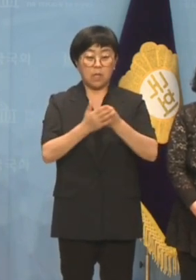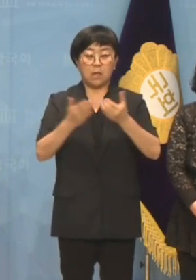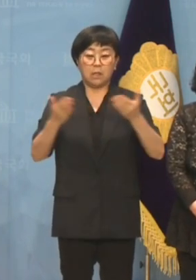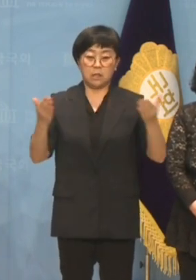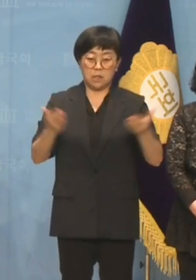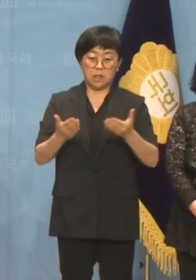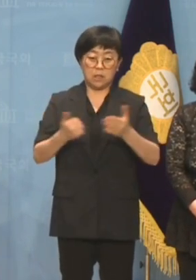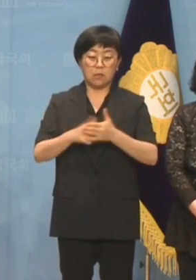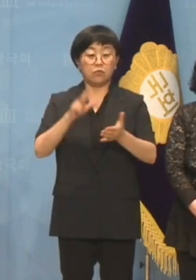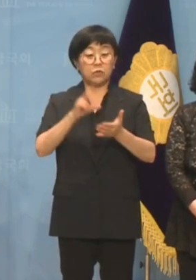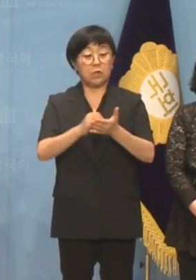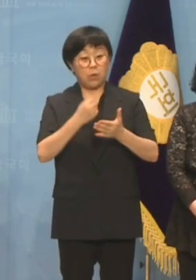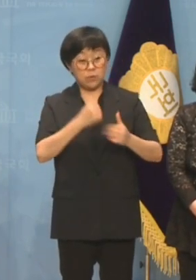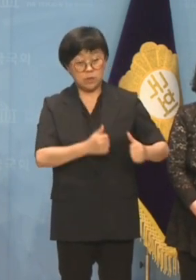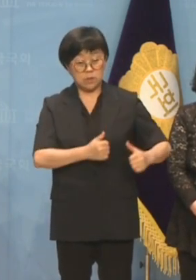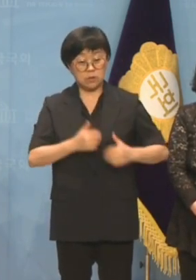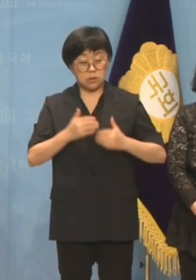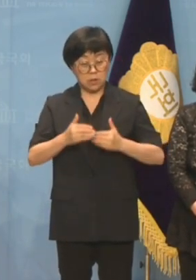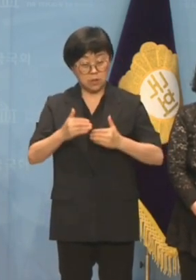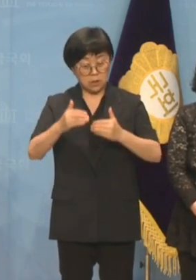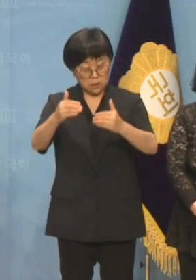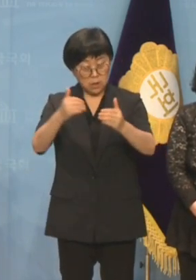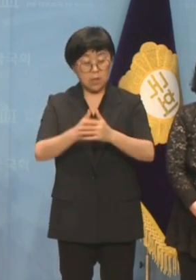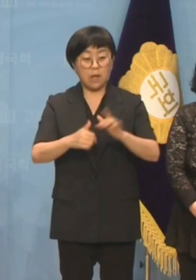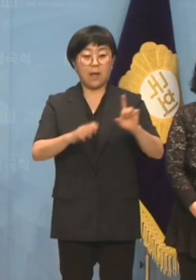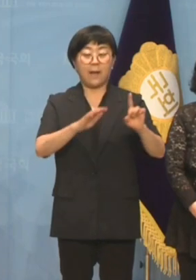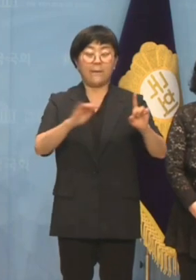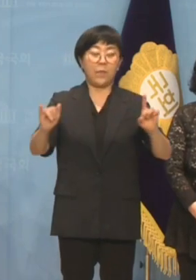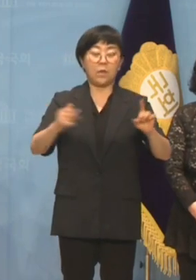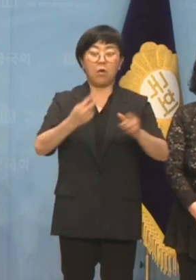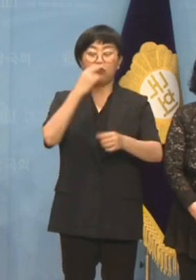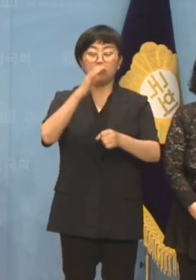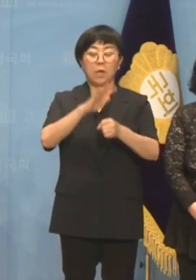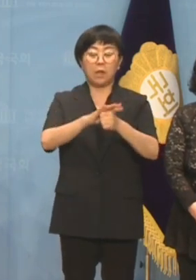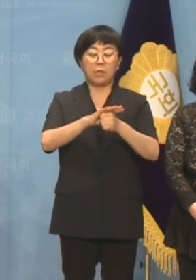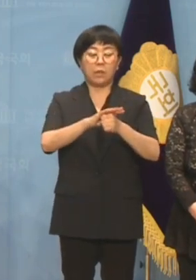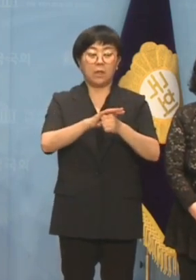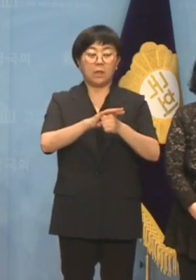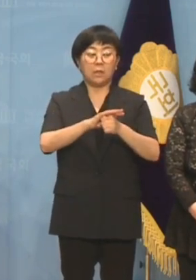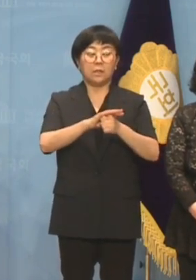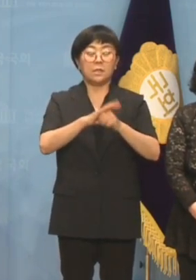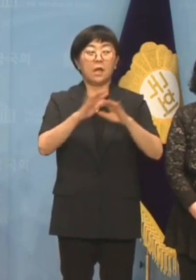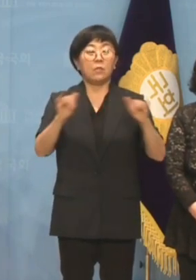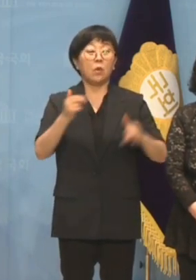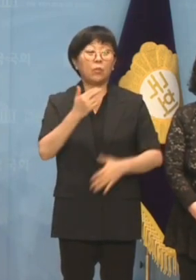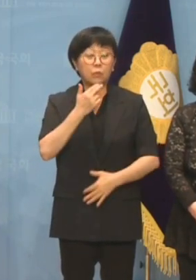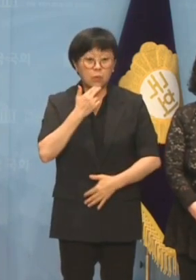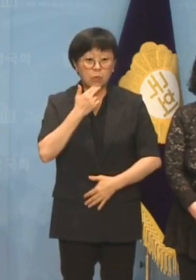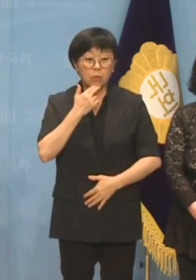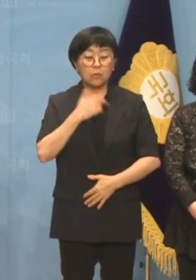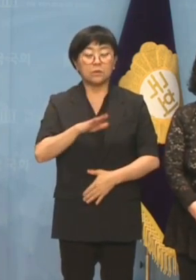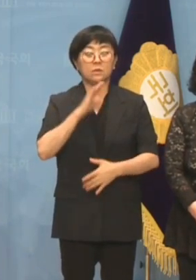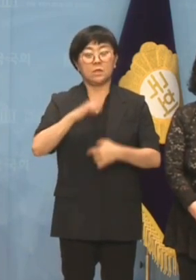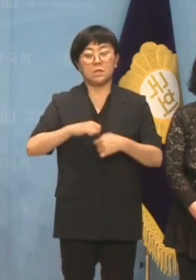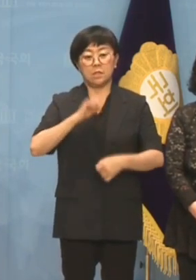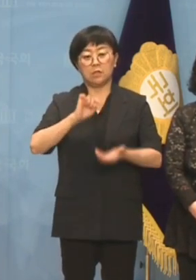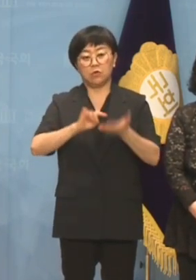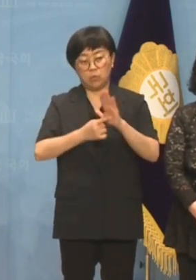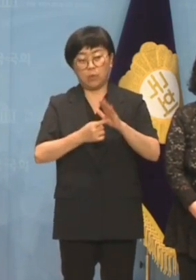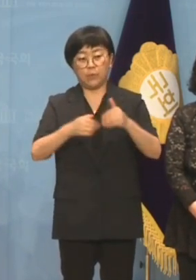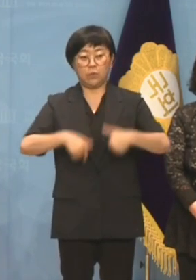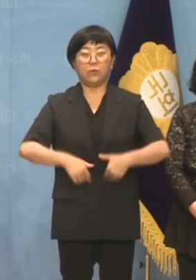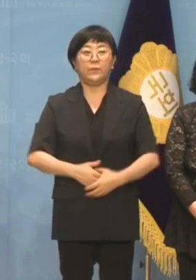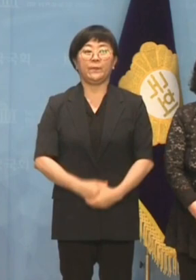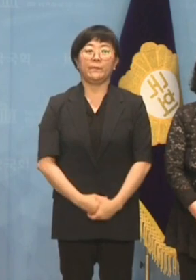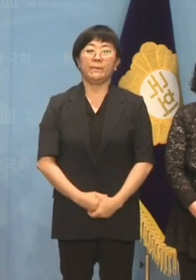업무가 차질없이 이루어져 단 한 명의 억울한 희생자도 남기지 않고 진실규명이 되어야